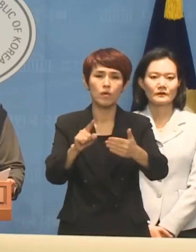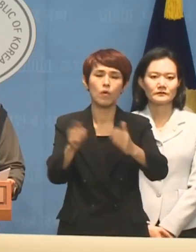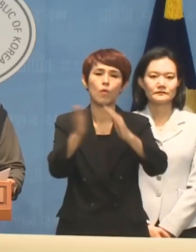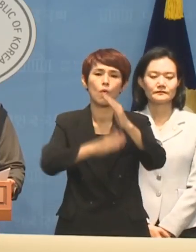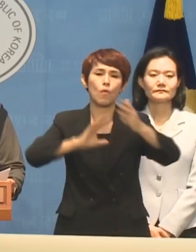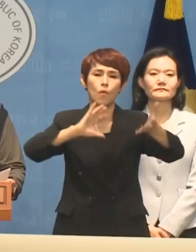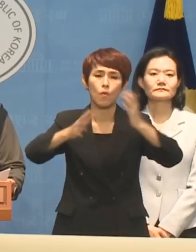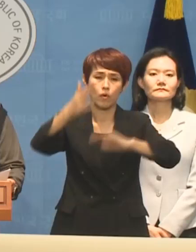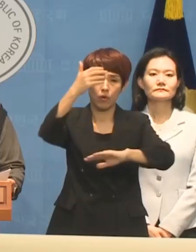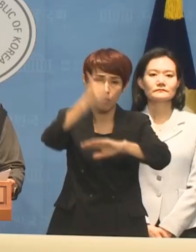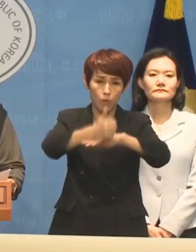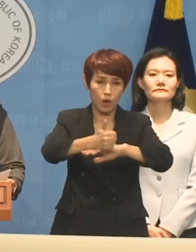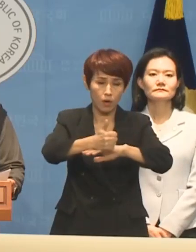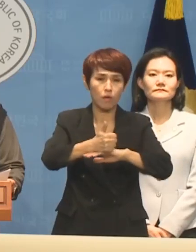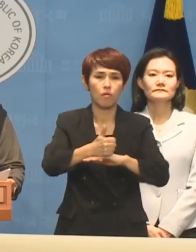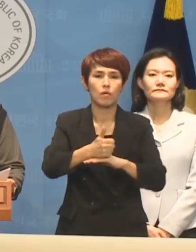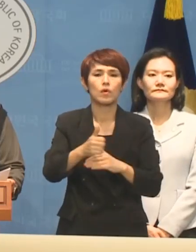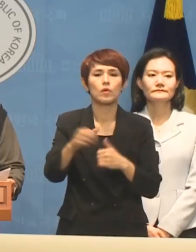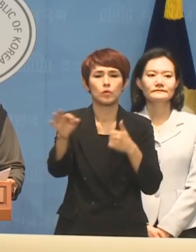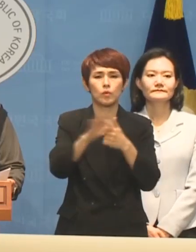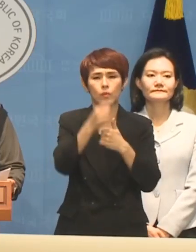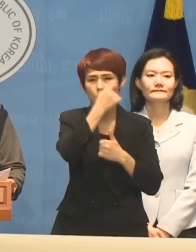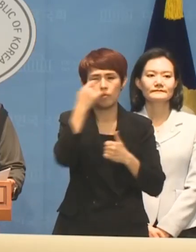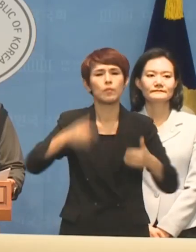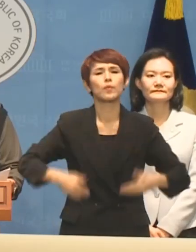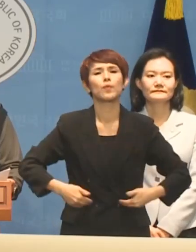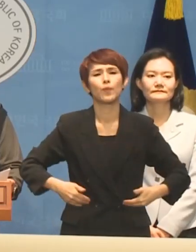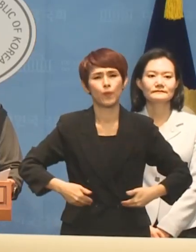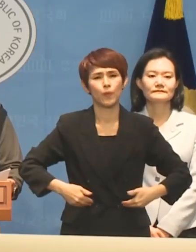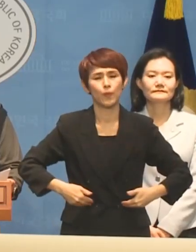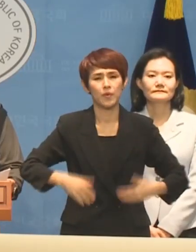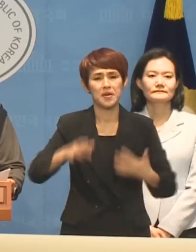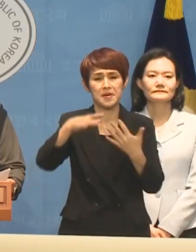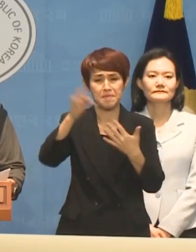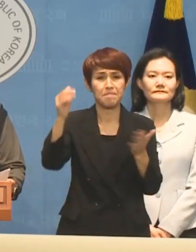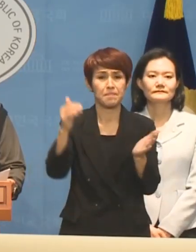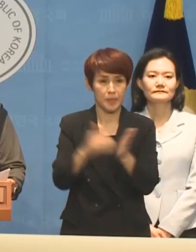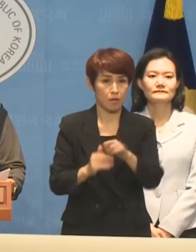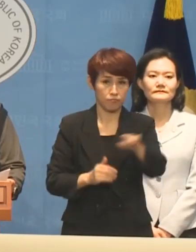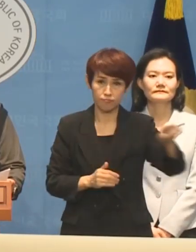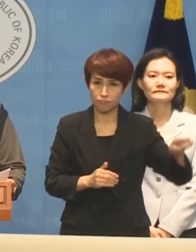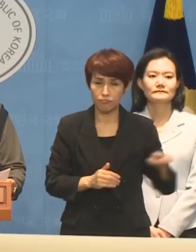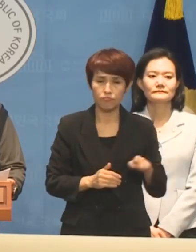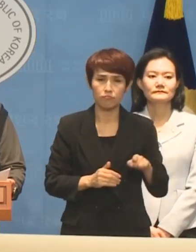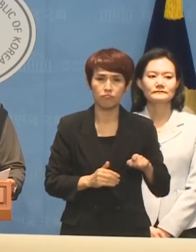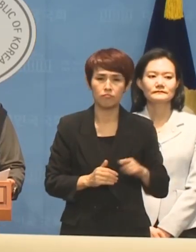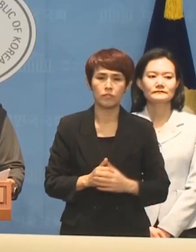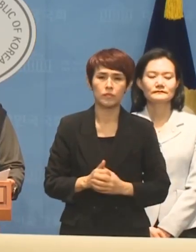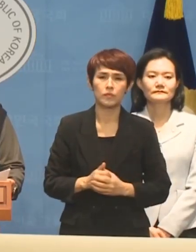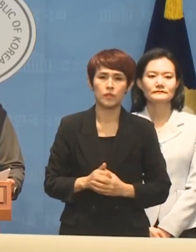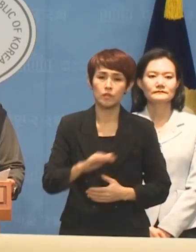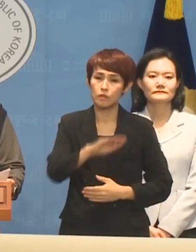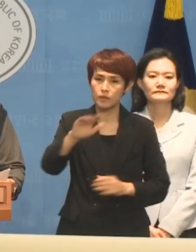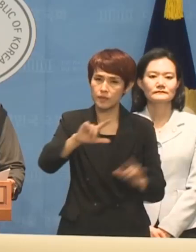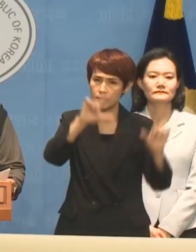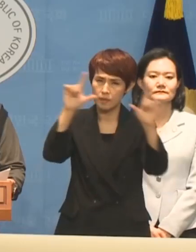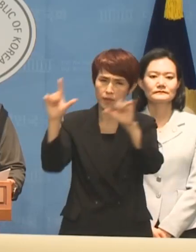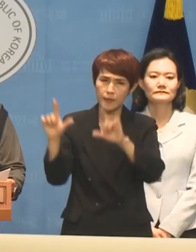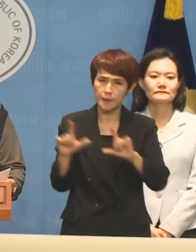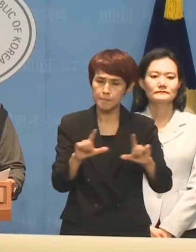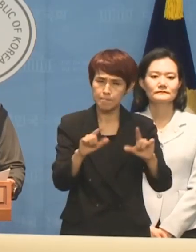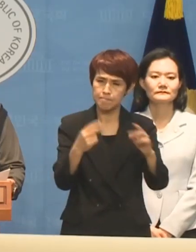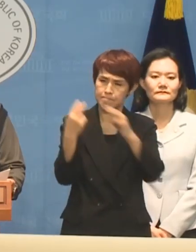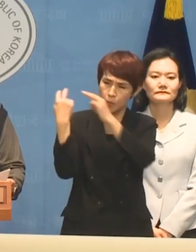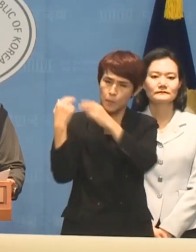공론화 결과 소득 보장이 더욱 필요하다고 선택한 시민들은 이 같은 우리의 삶을 돌아볼